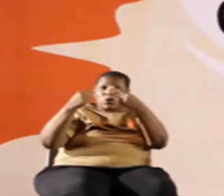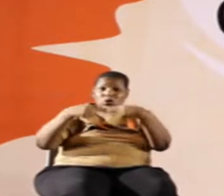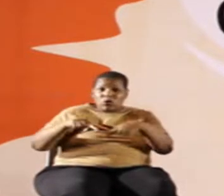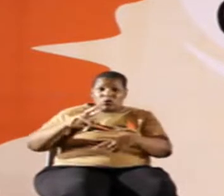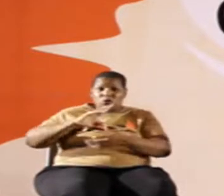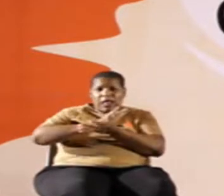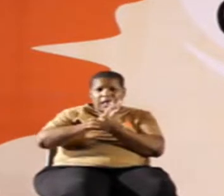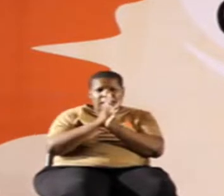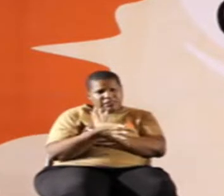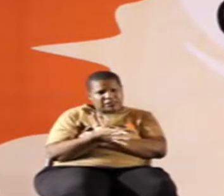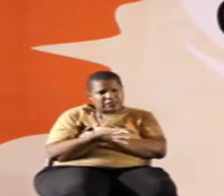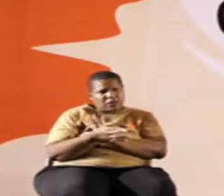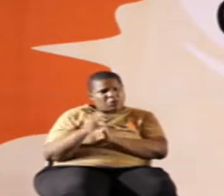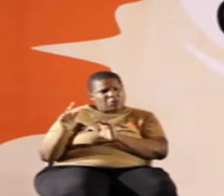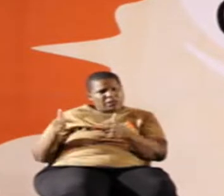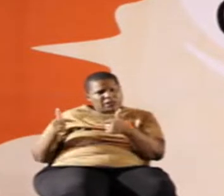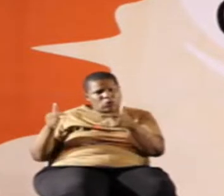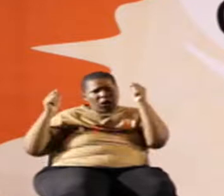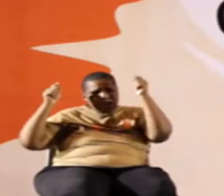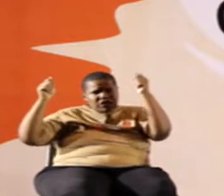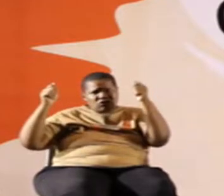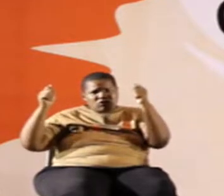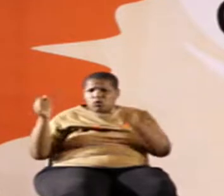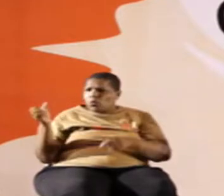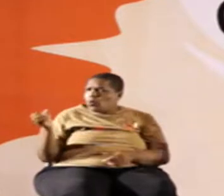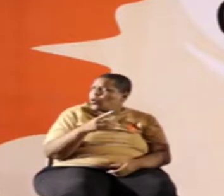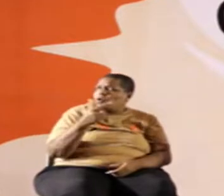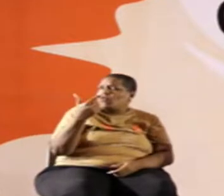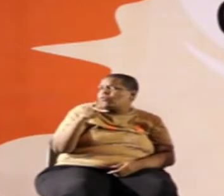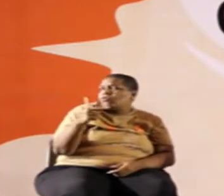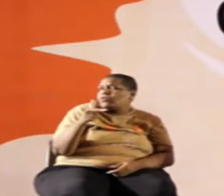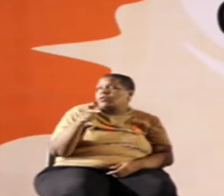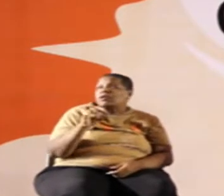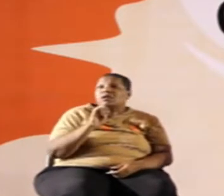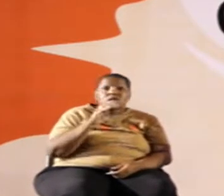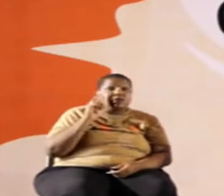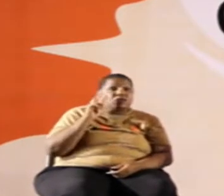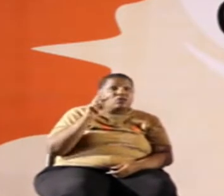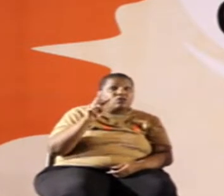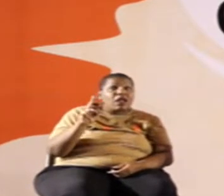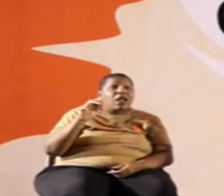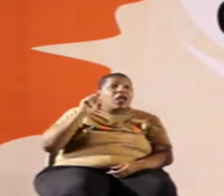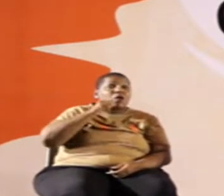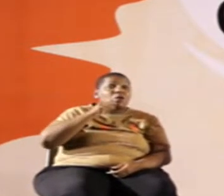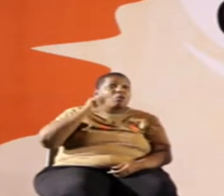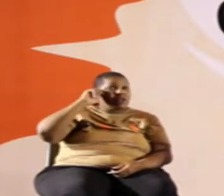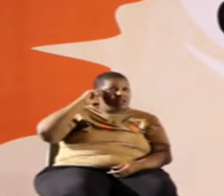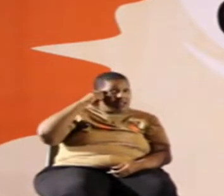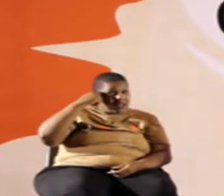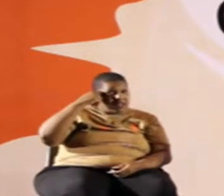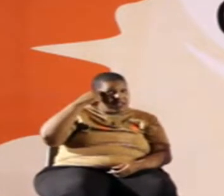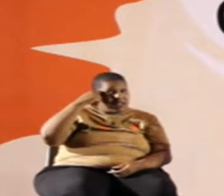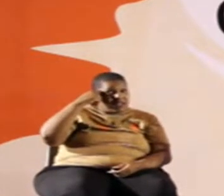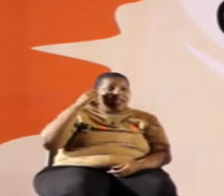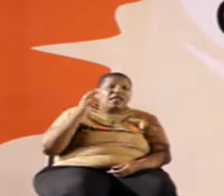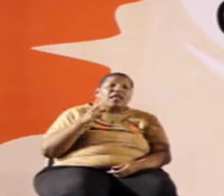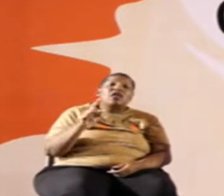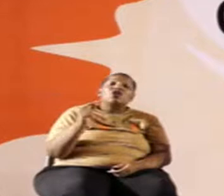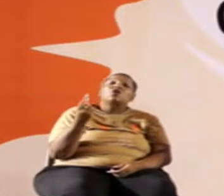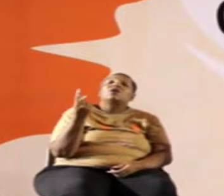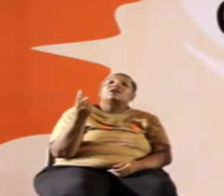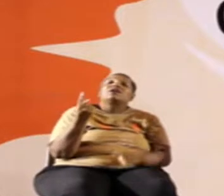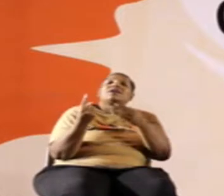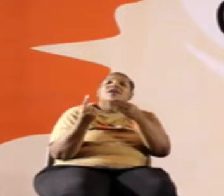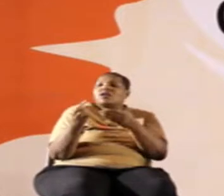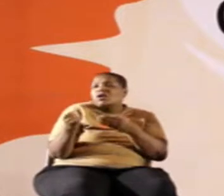Então, o fato dela ser uma ativista, qual era a inovação que ela tinha? Se você olhar como uma mulher negra, o que ela tinha? Ela também